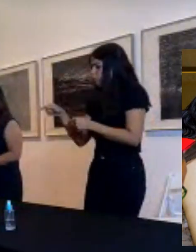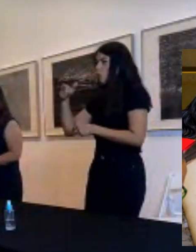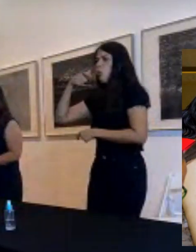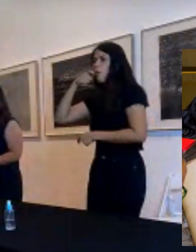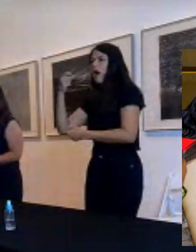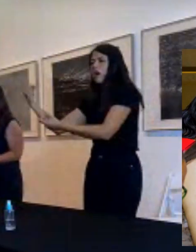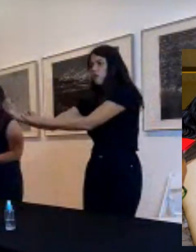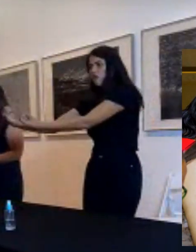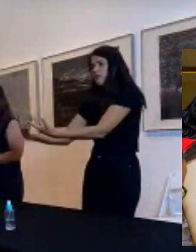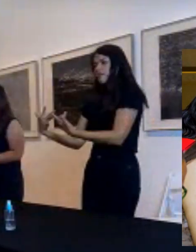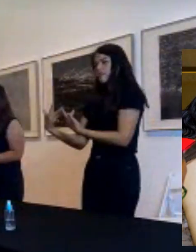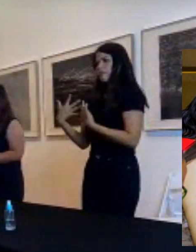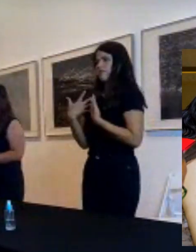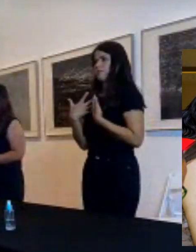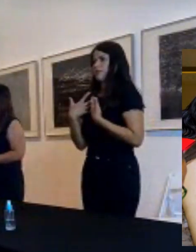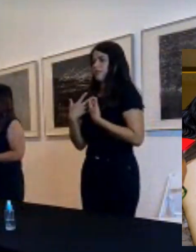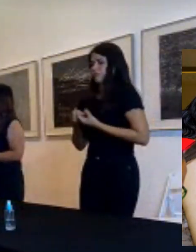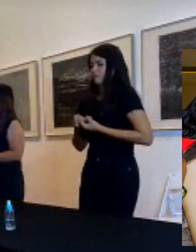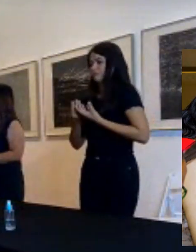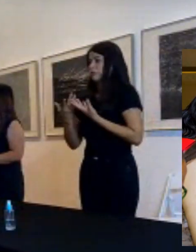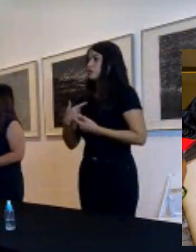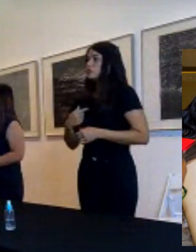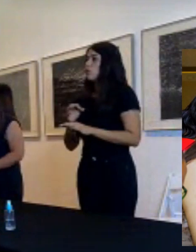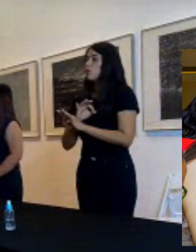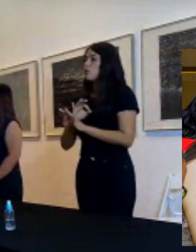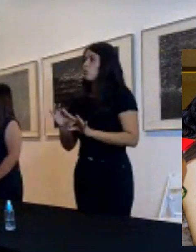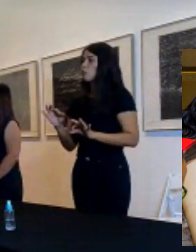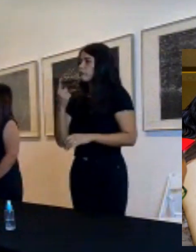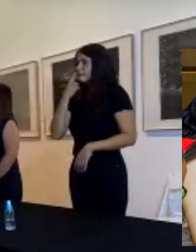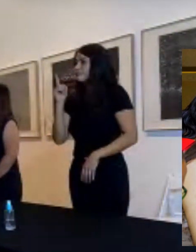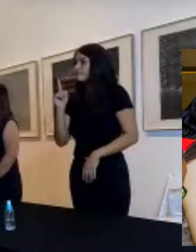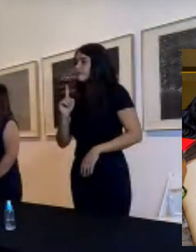estaba transmitiendo cosas a las que nosotros no teníamos que hablar.